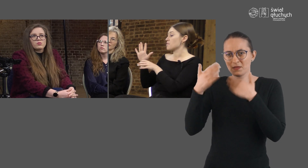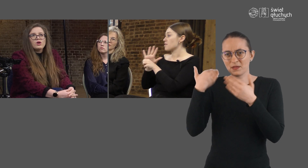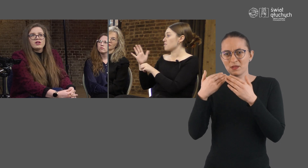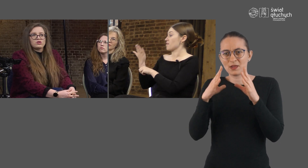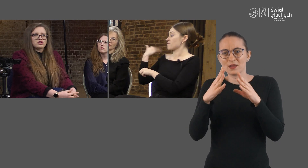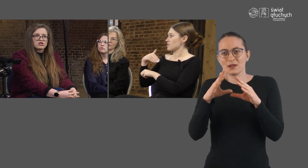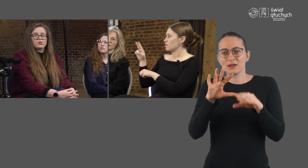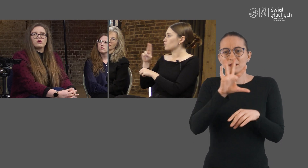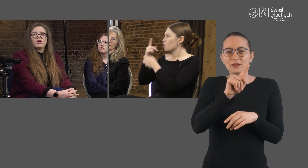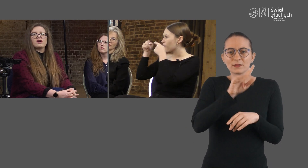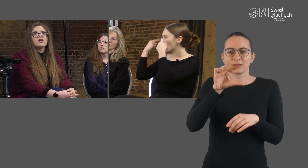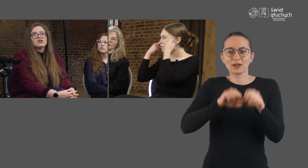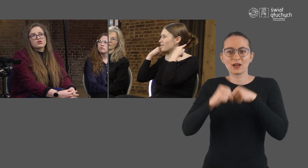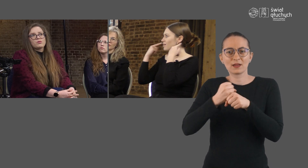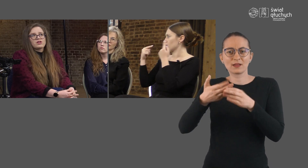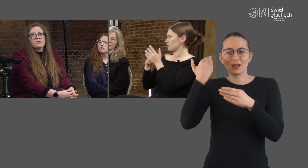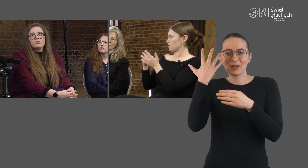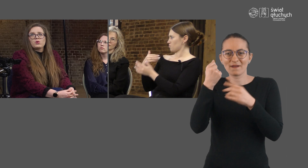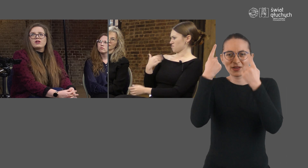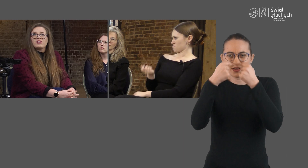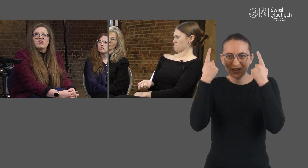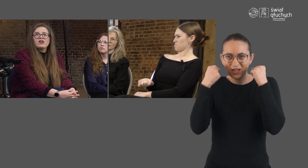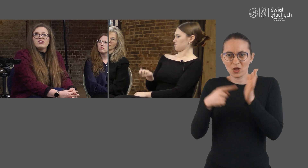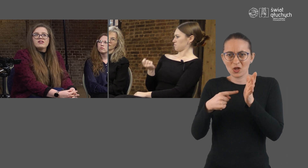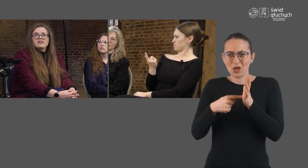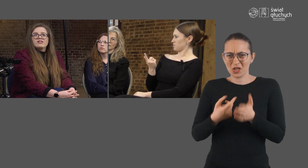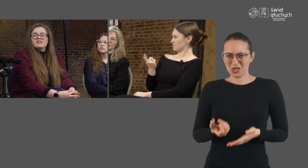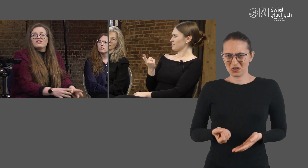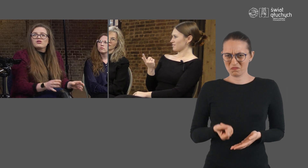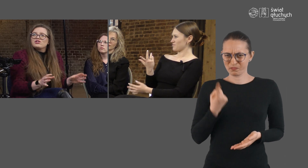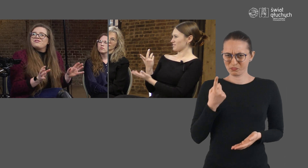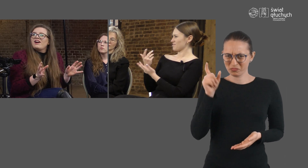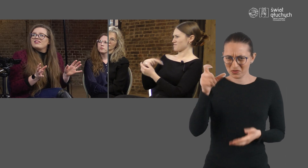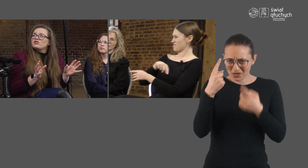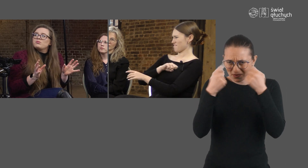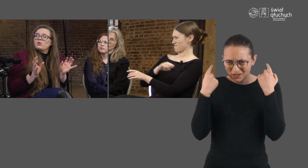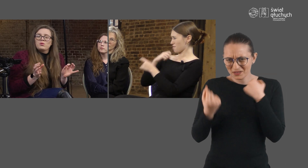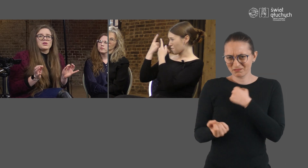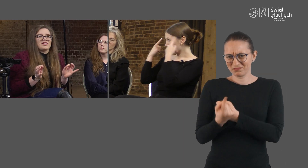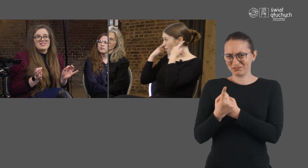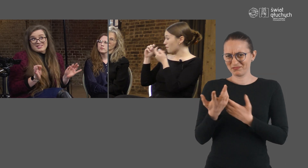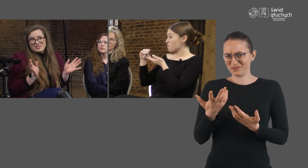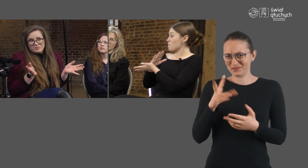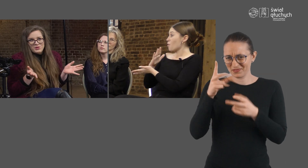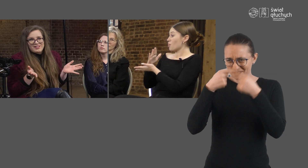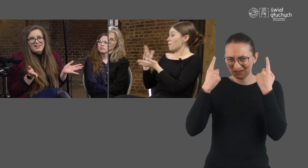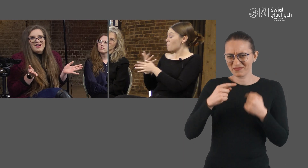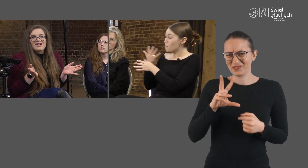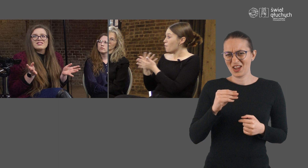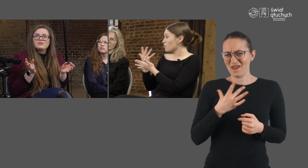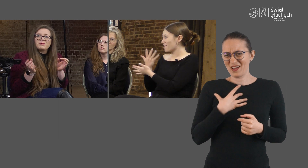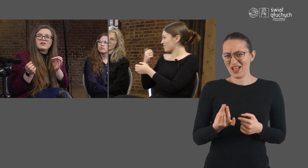lat temu, jak ktoś nosił okulary, no to wiadomo było takie... No nie fajne, to nie było modne. Teraz to jest